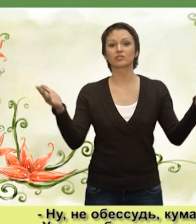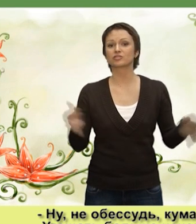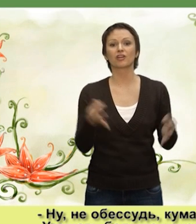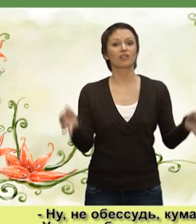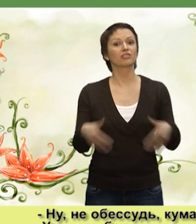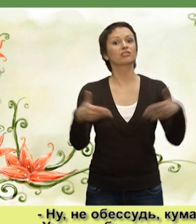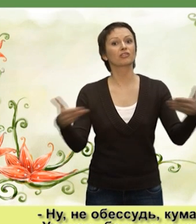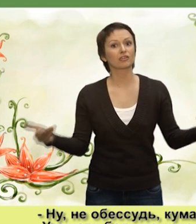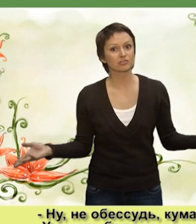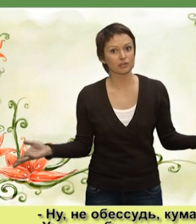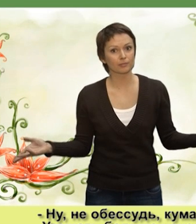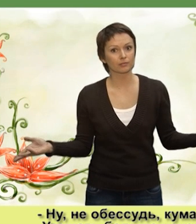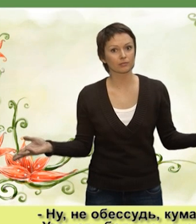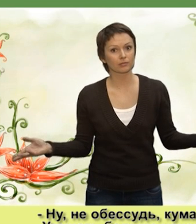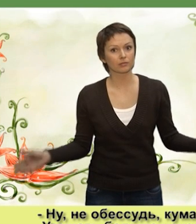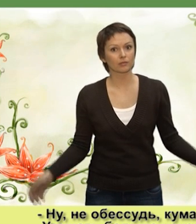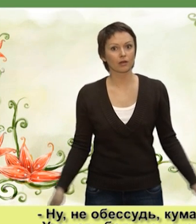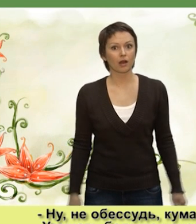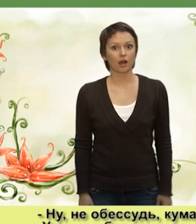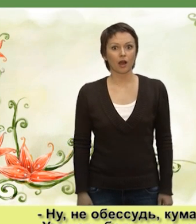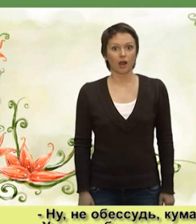угощать больше нечем.